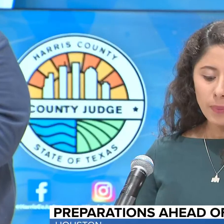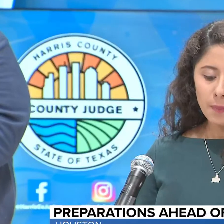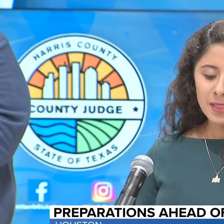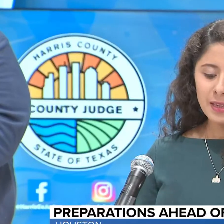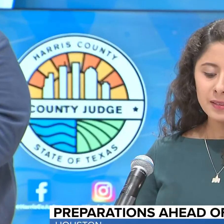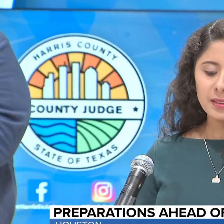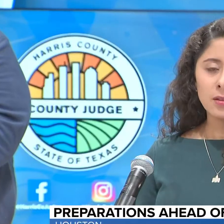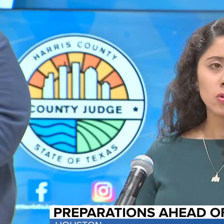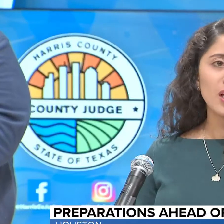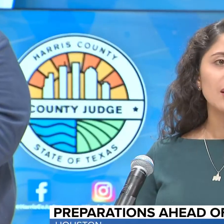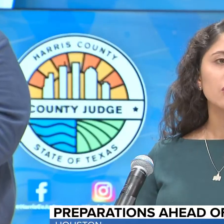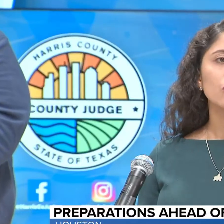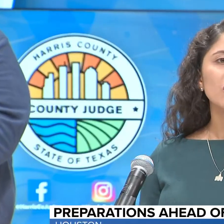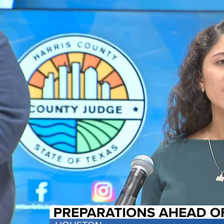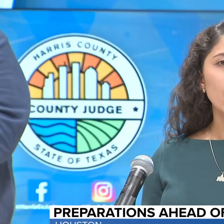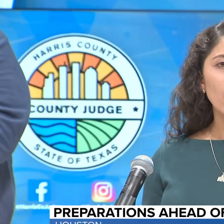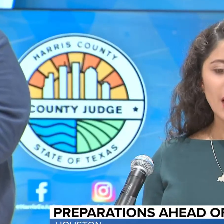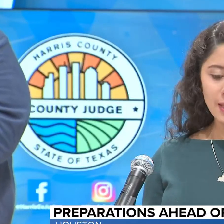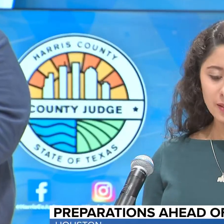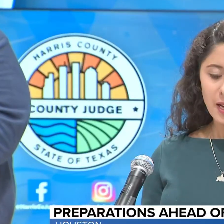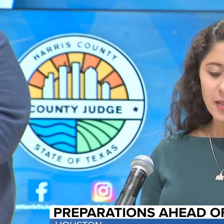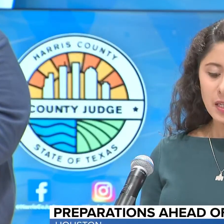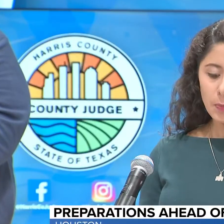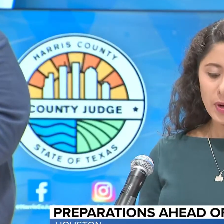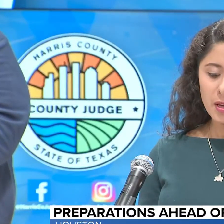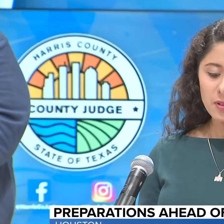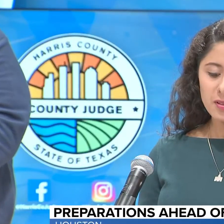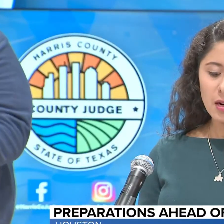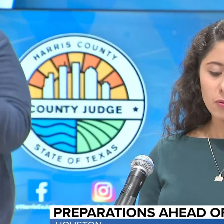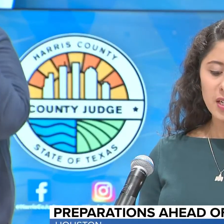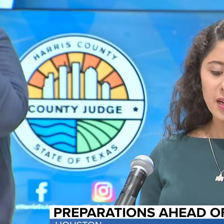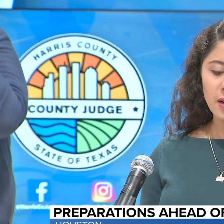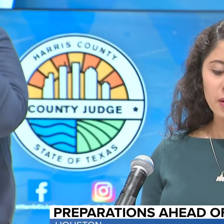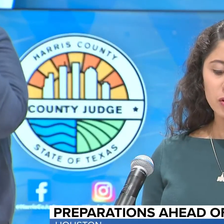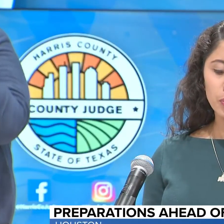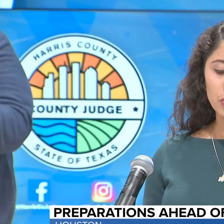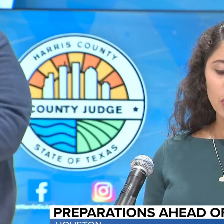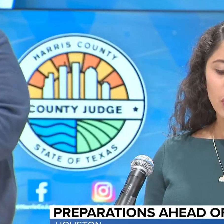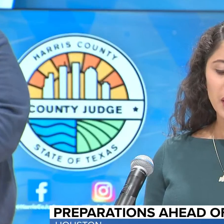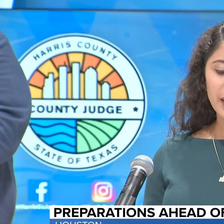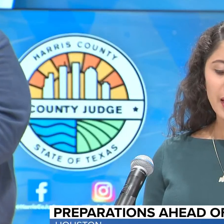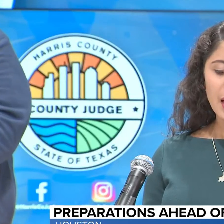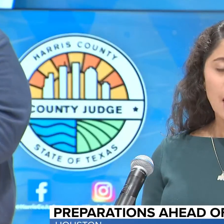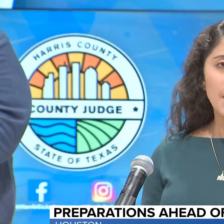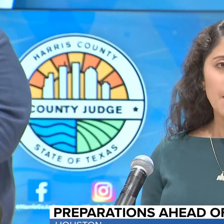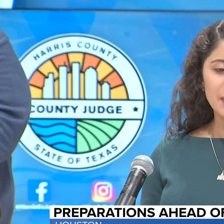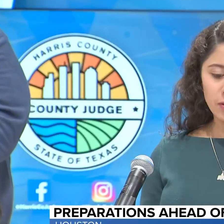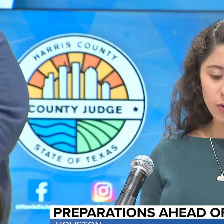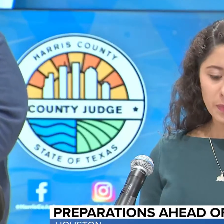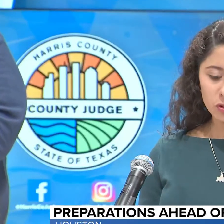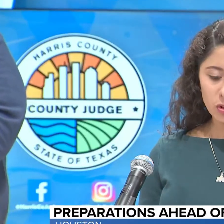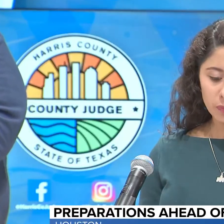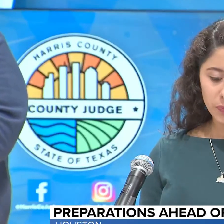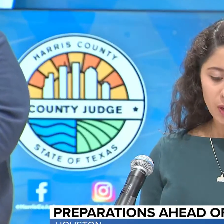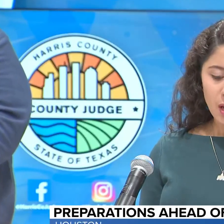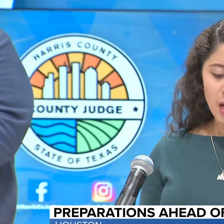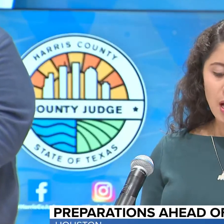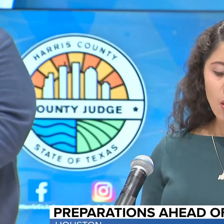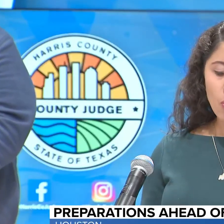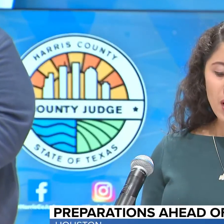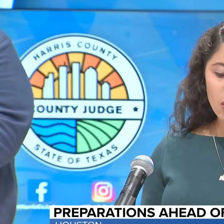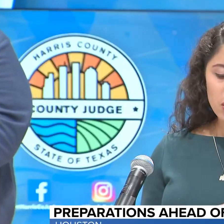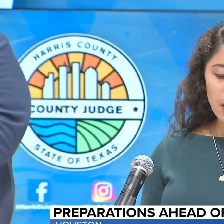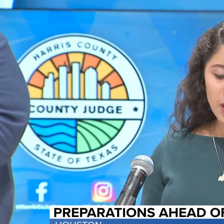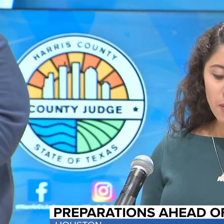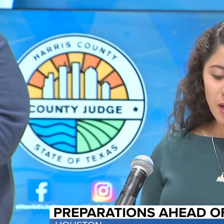Como siempre, manténganse atentos a las noticias locales y puede visitar readyharris.org para más información.